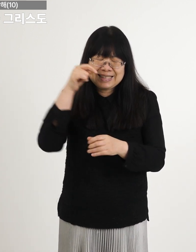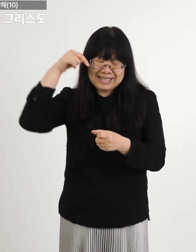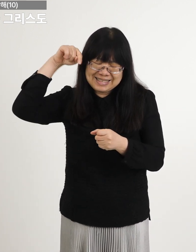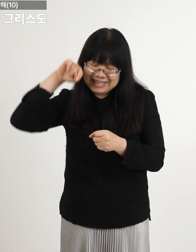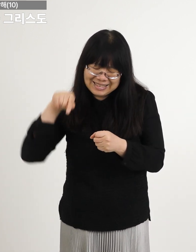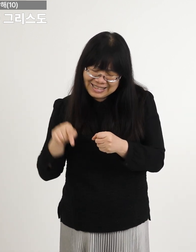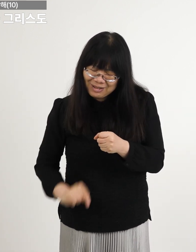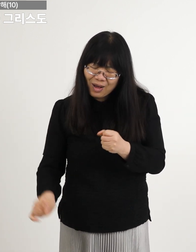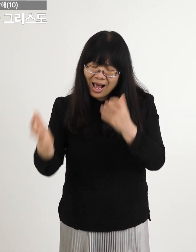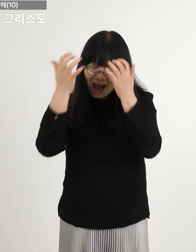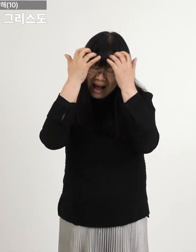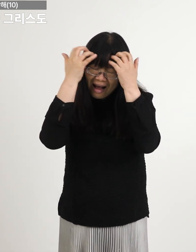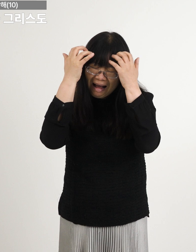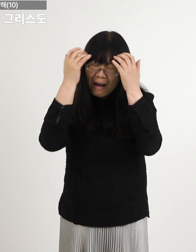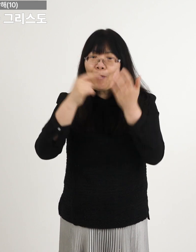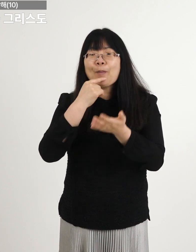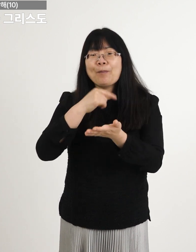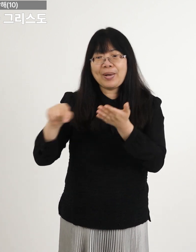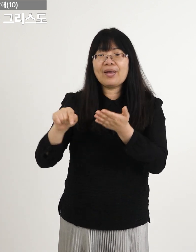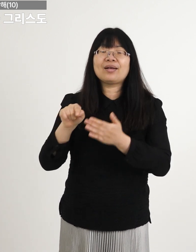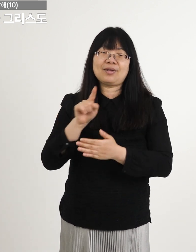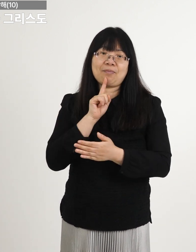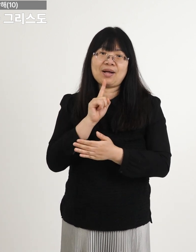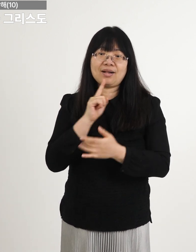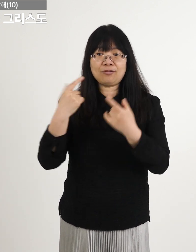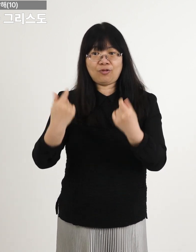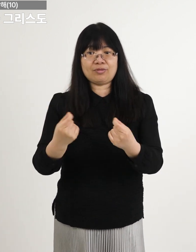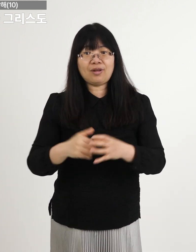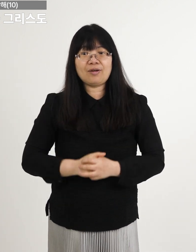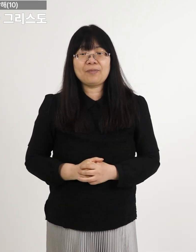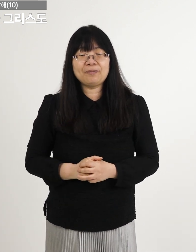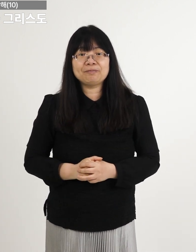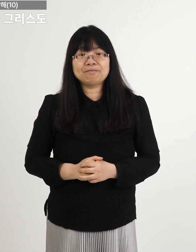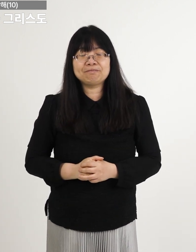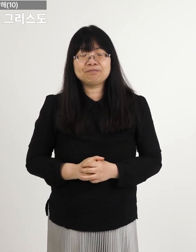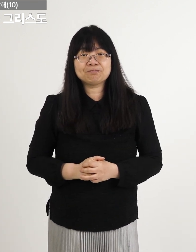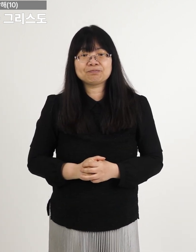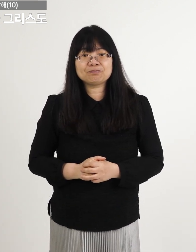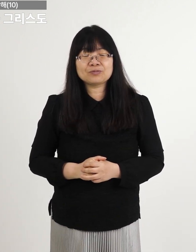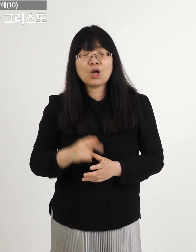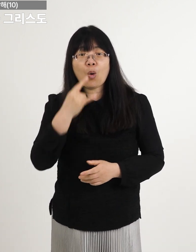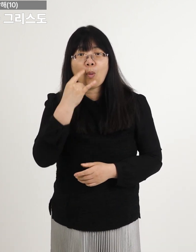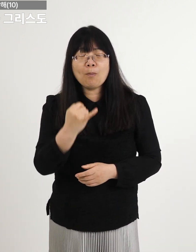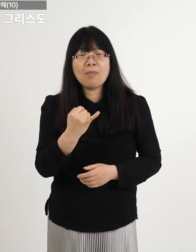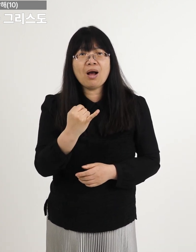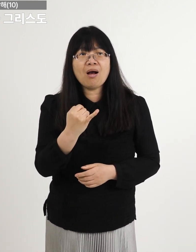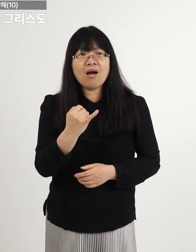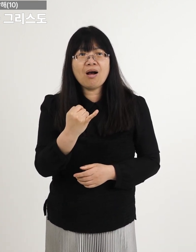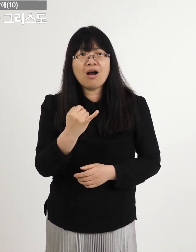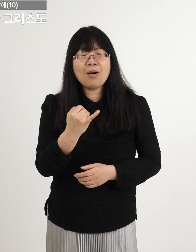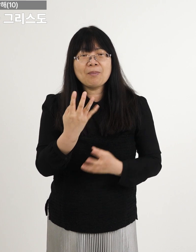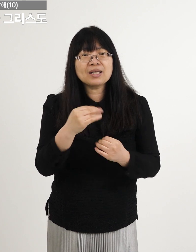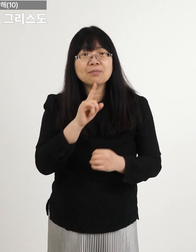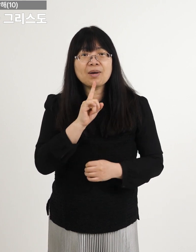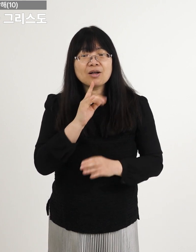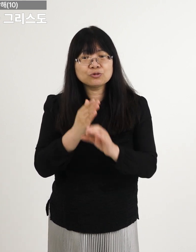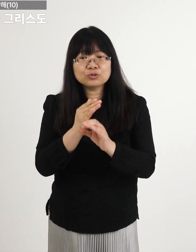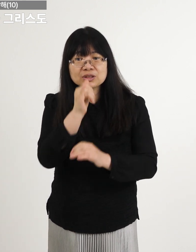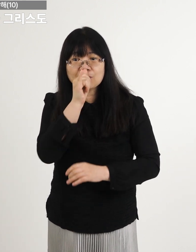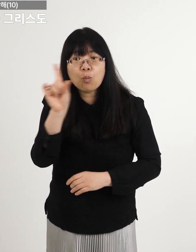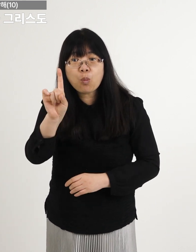재난과 환난을 얘기하는 거예요. 우리도 문예적으로 이런 표현을 엄마들이 쓰잖아요.